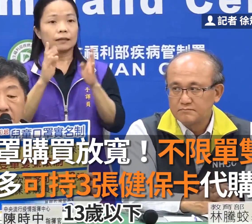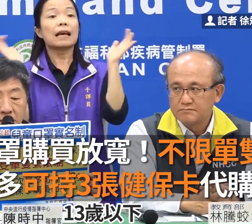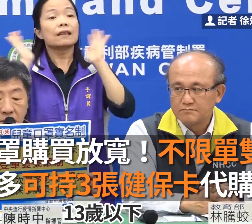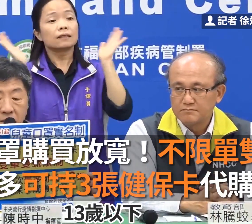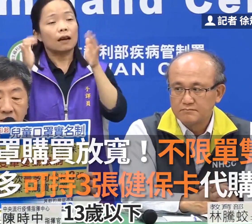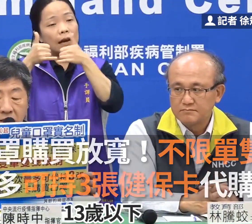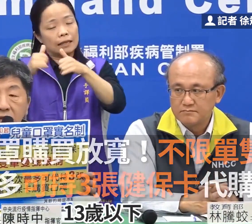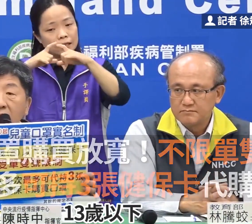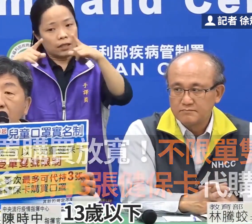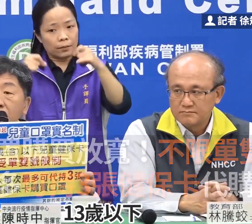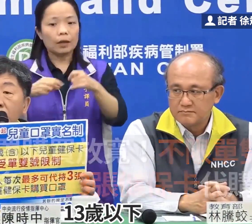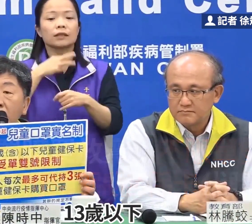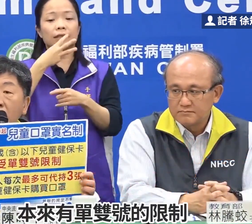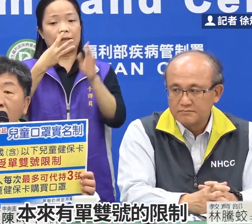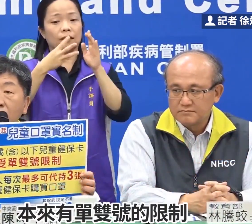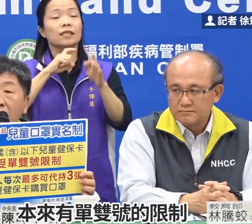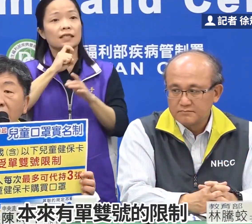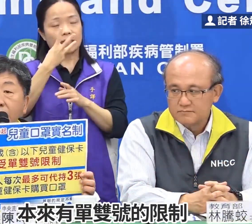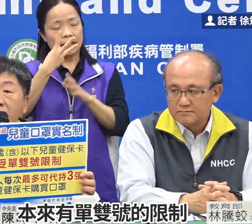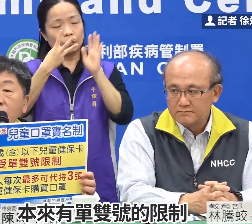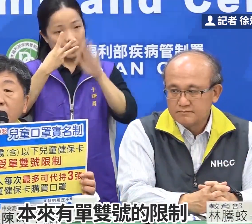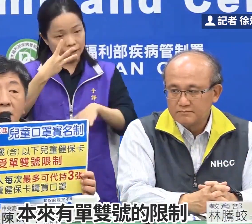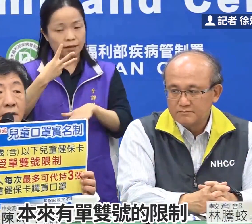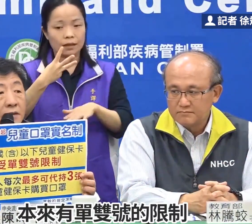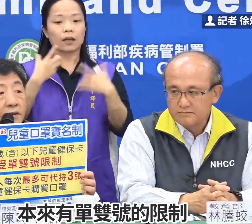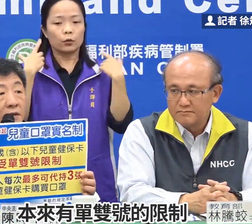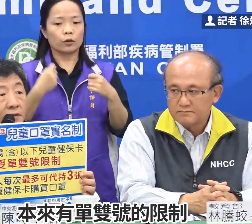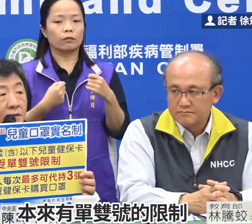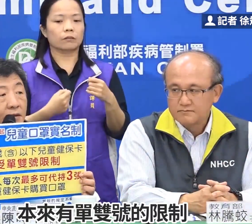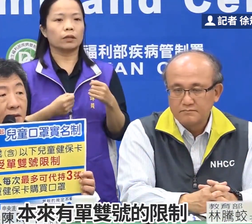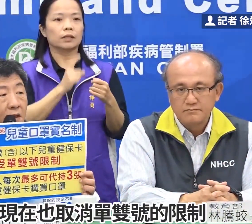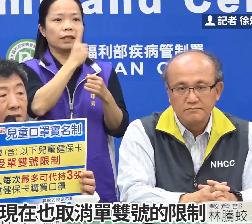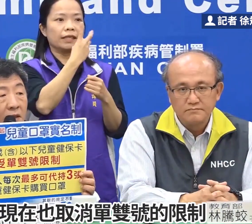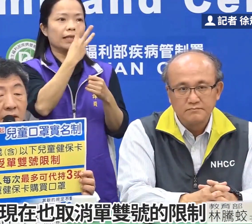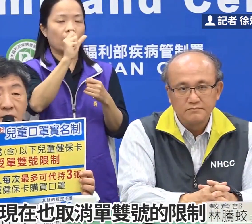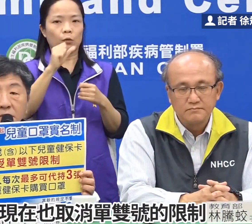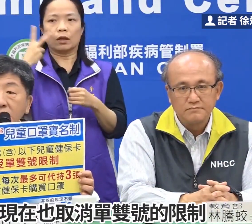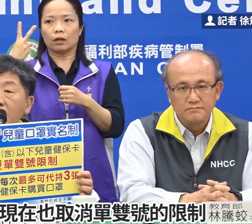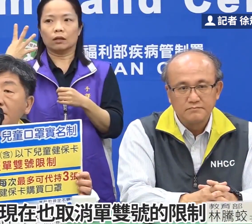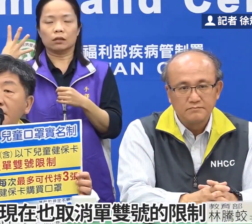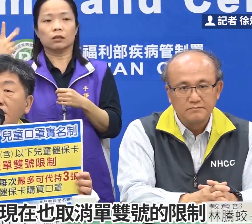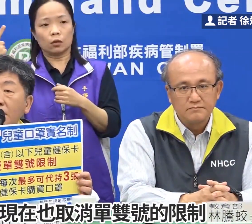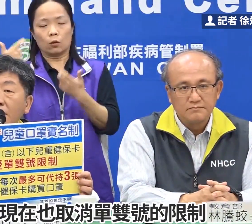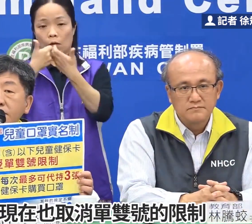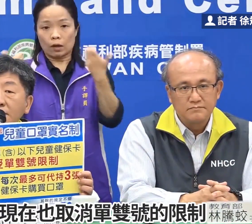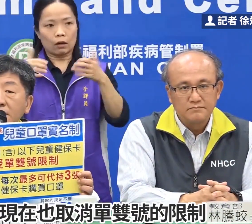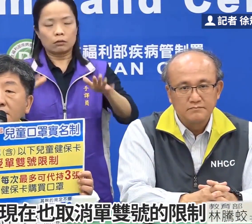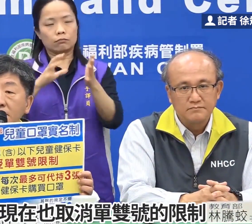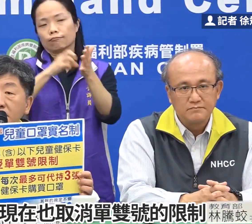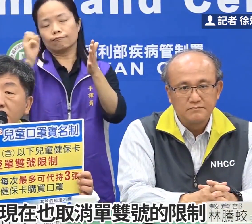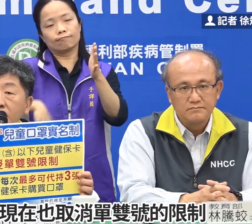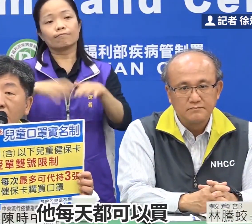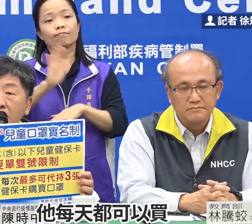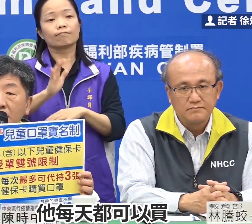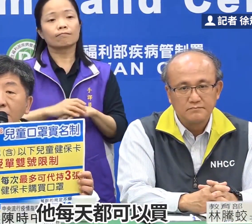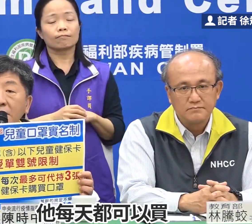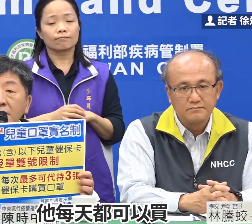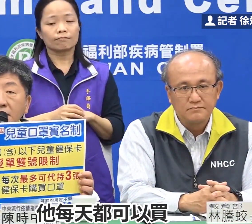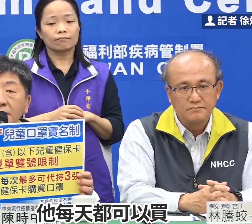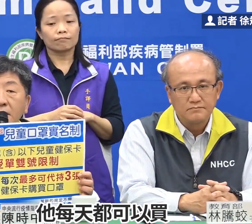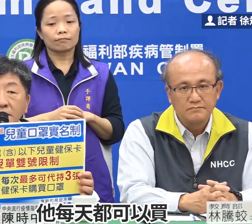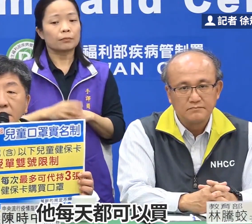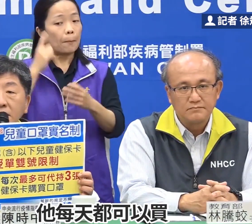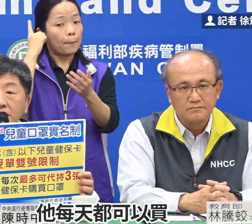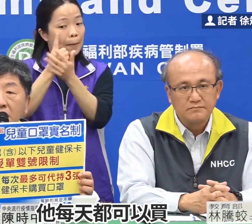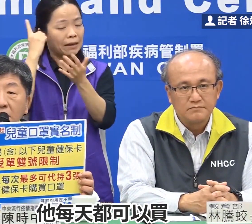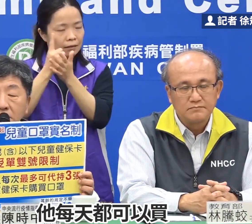卡哈是3岁以下，哈，本来有单双号的限制哈，现在也取消单双号的限制，好，他每一